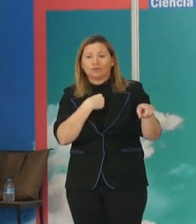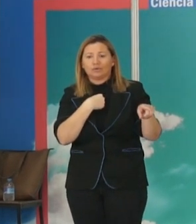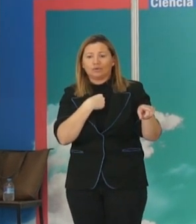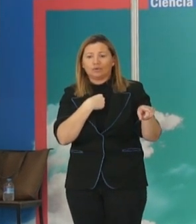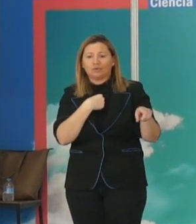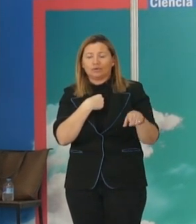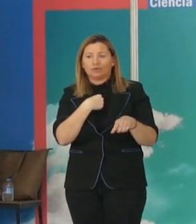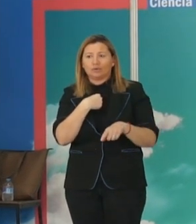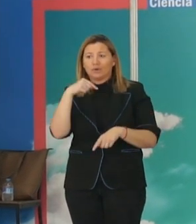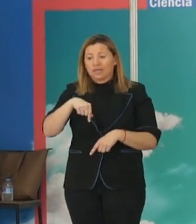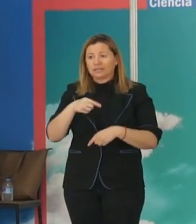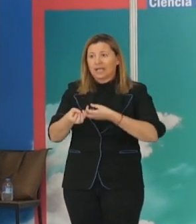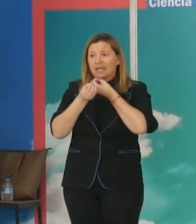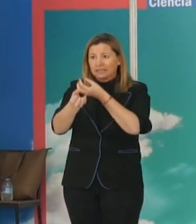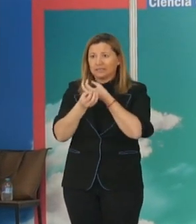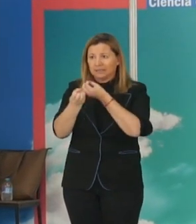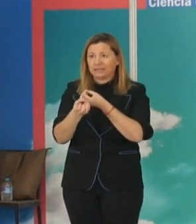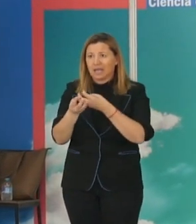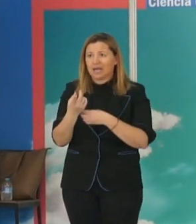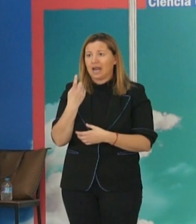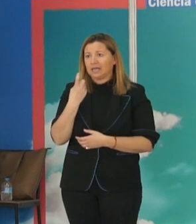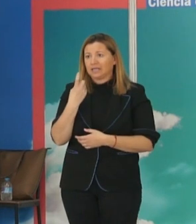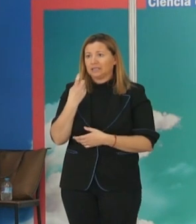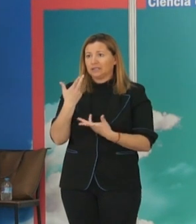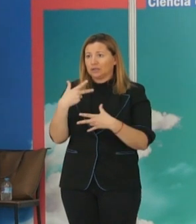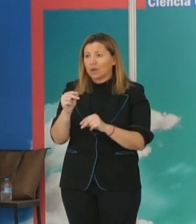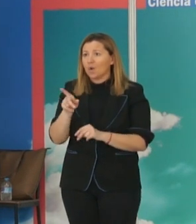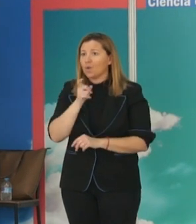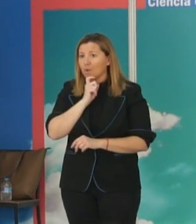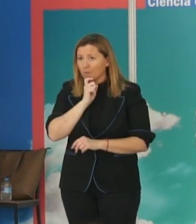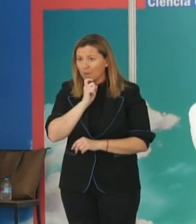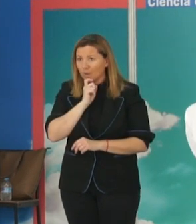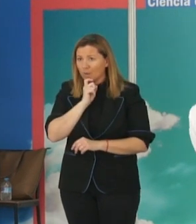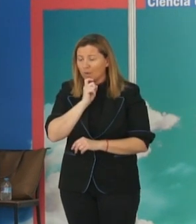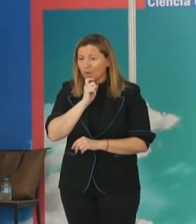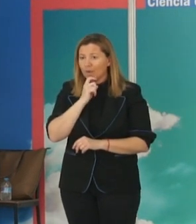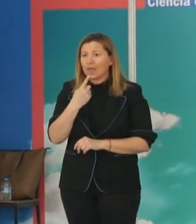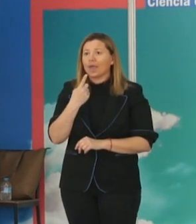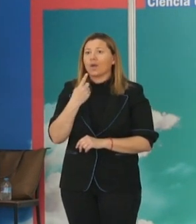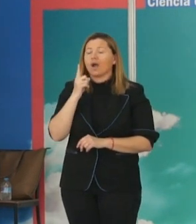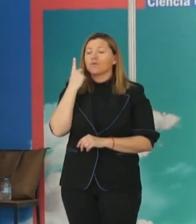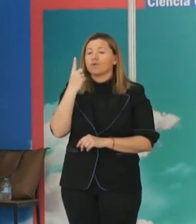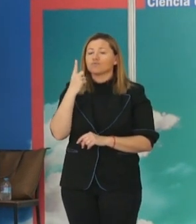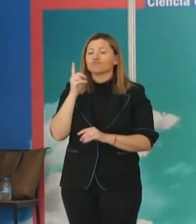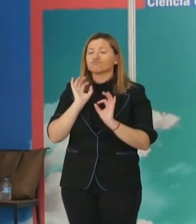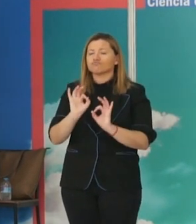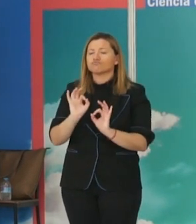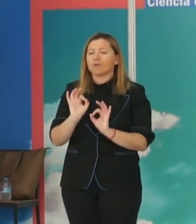acabar esta charla sin señalar un momento en el que uno